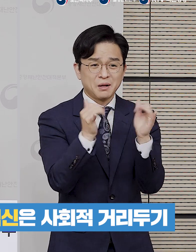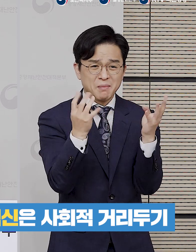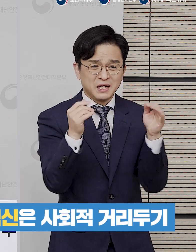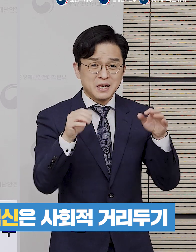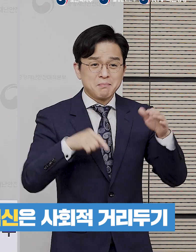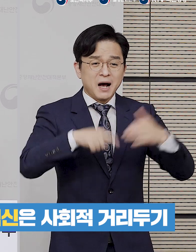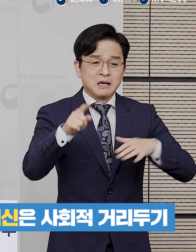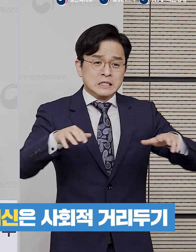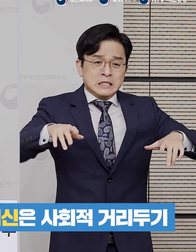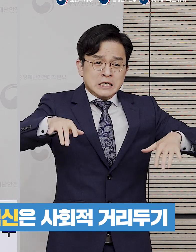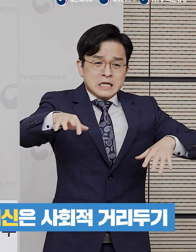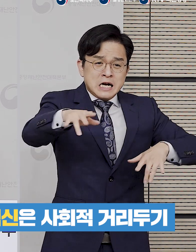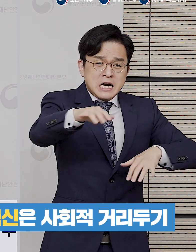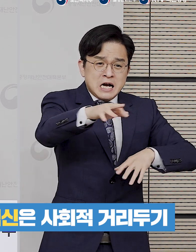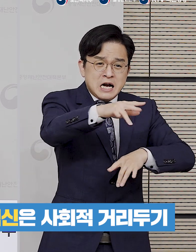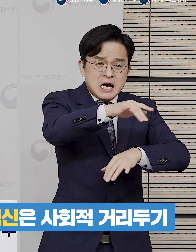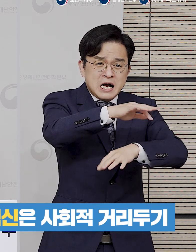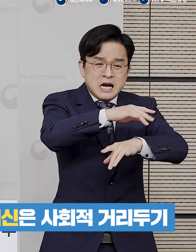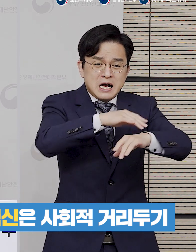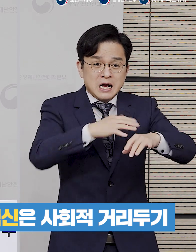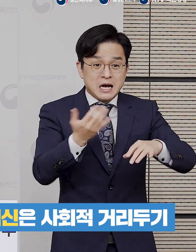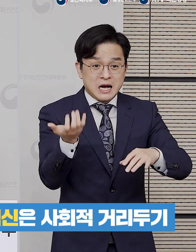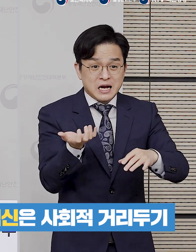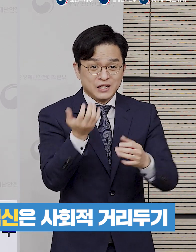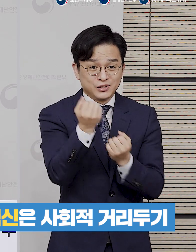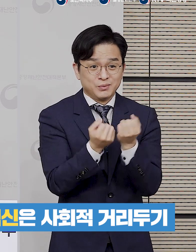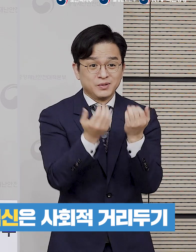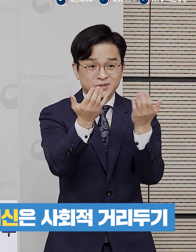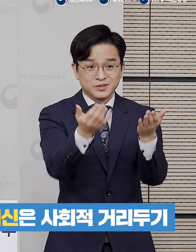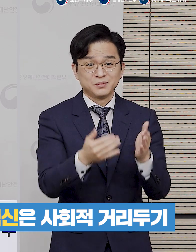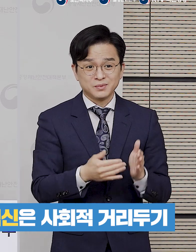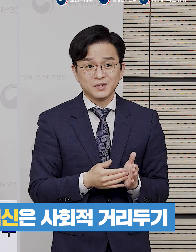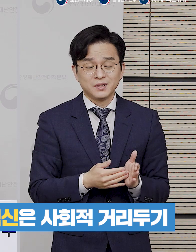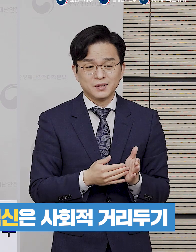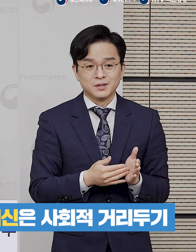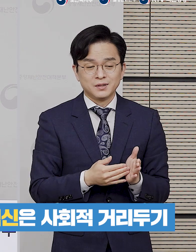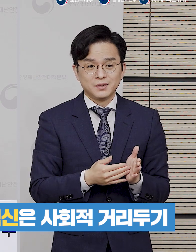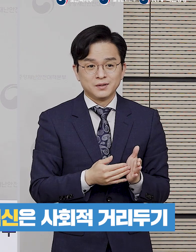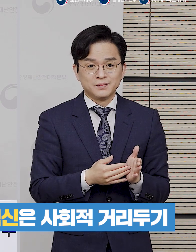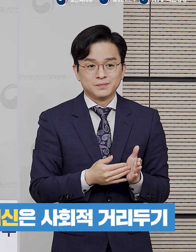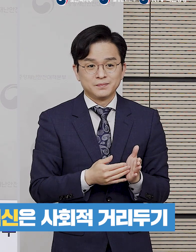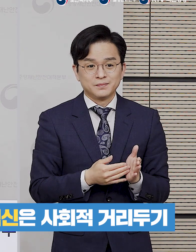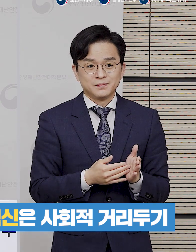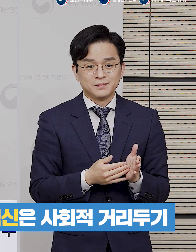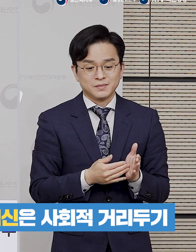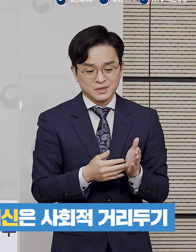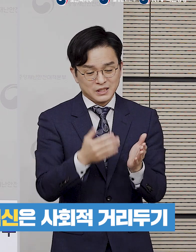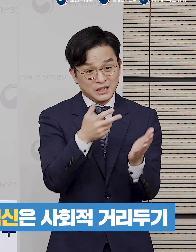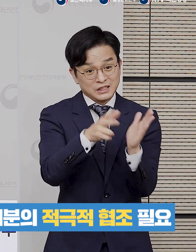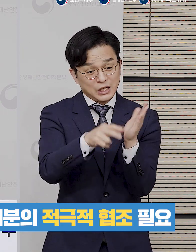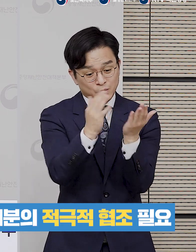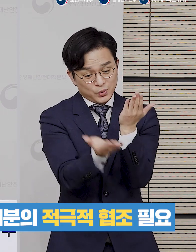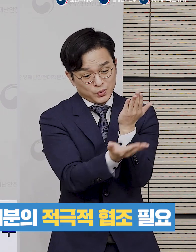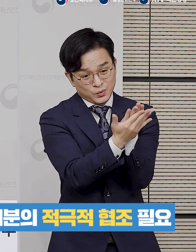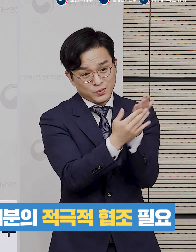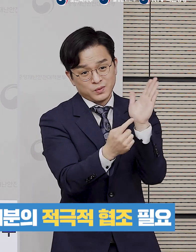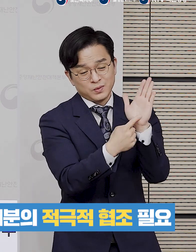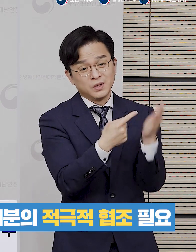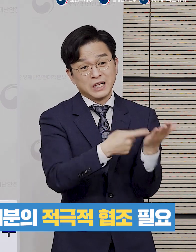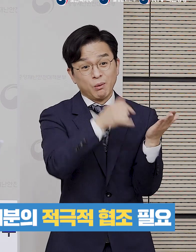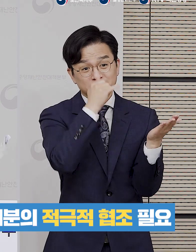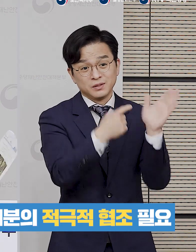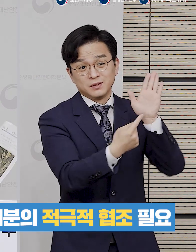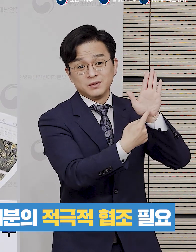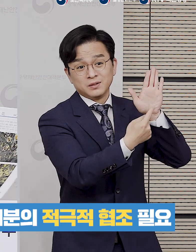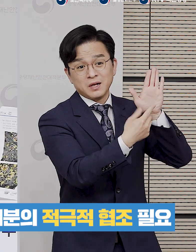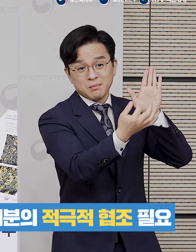상당한 이동이 있었다라는 점을 제가 수치와 또 그래프를 통해서 보여드렸습니다. 이 시각적으로